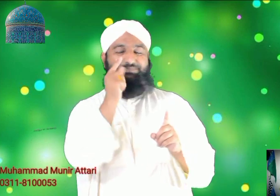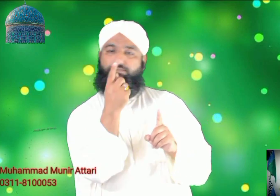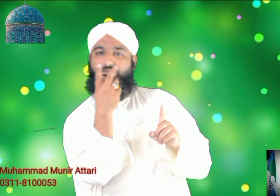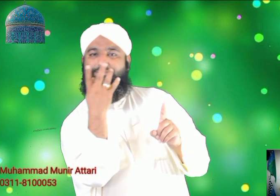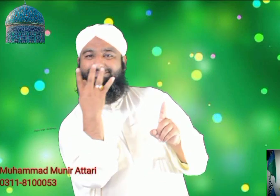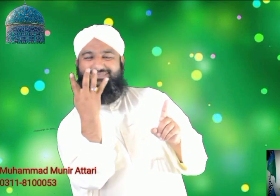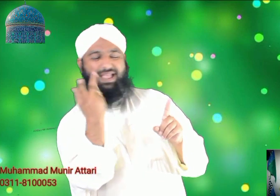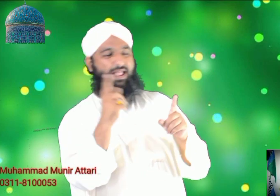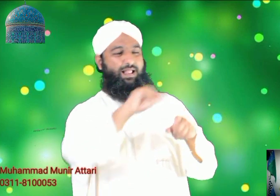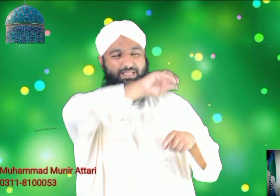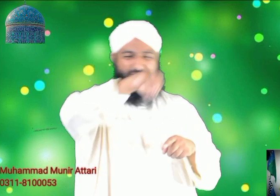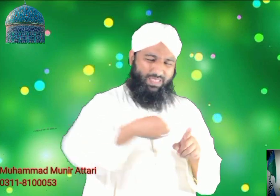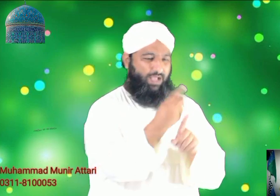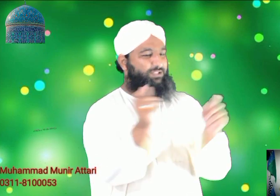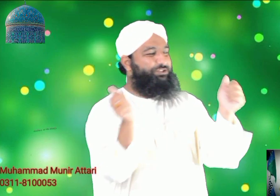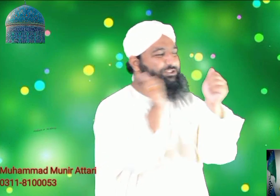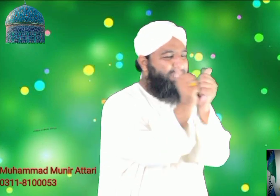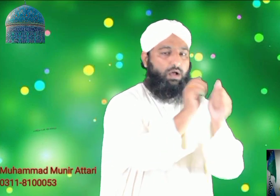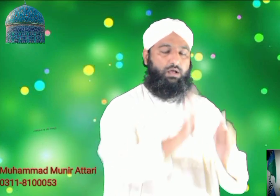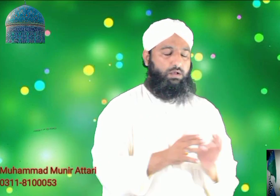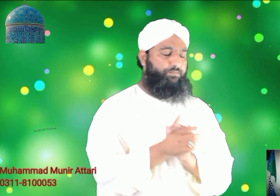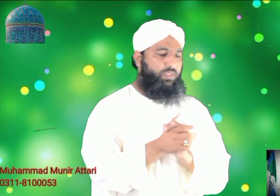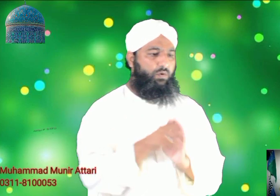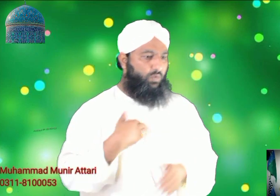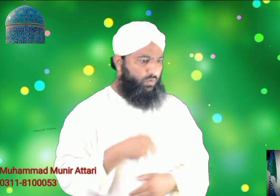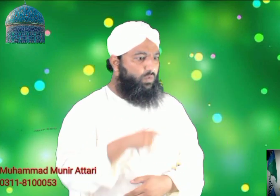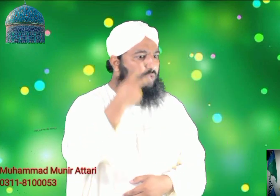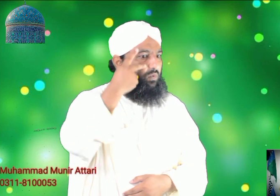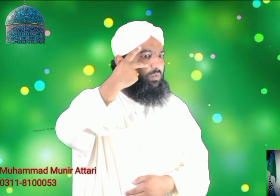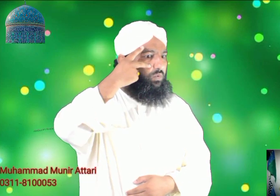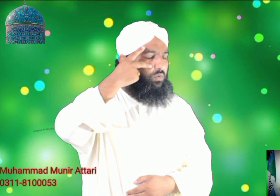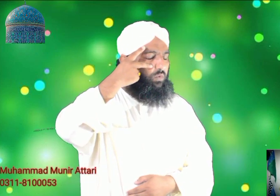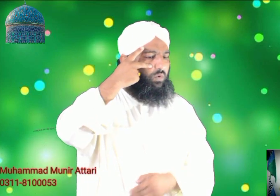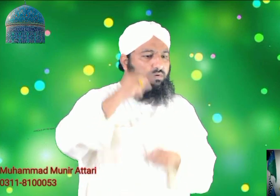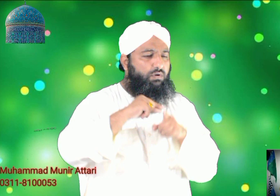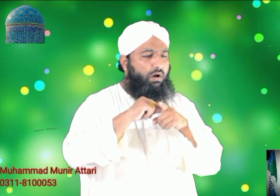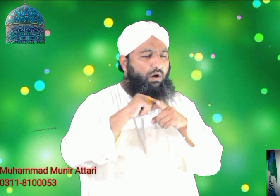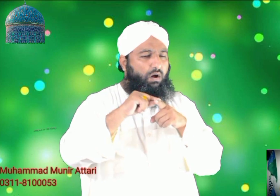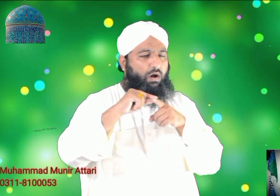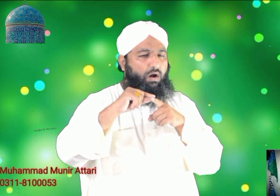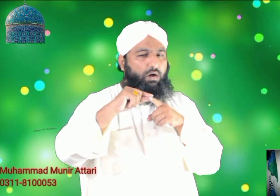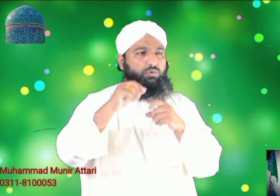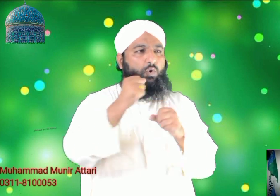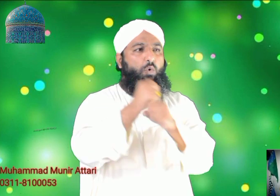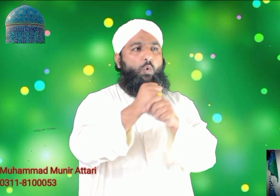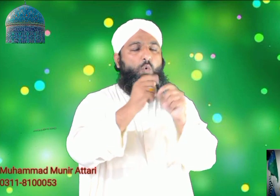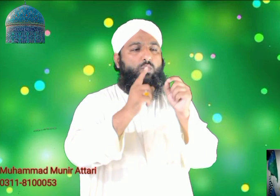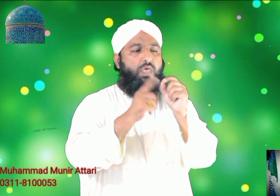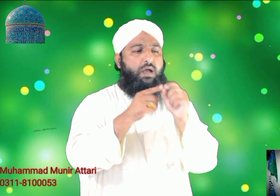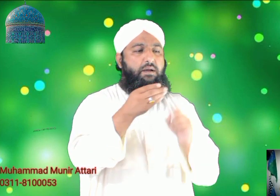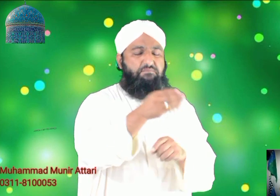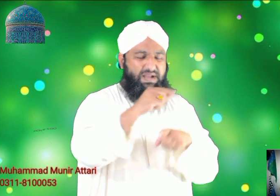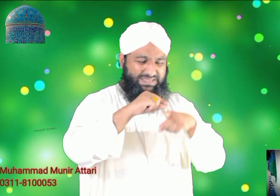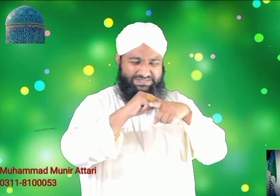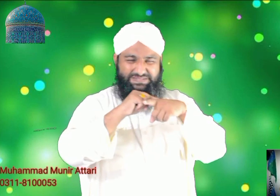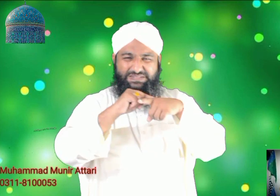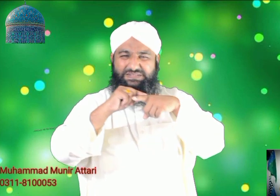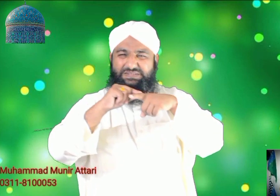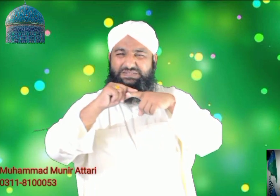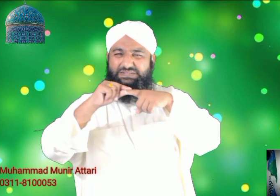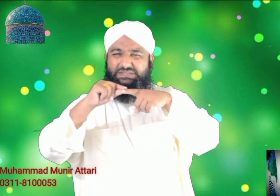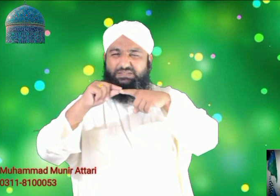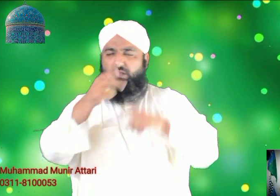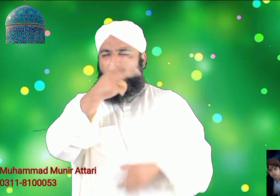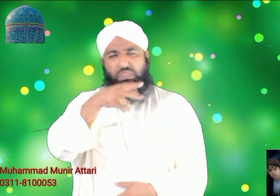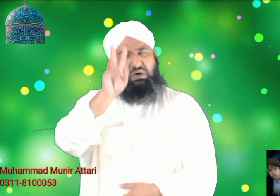کہتے ہیں میں کئی دن آپ کی خدمت میں رہا، راتوں میں میں نے آپ کا معمول یہ دیکھا کہ تہائی رات تک 1/3 غوث پاک نفل